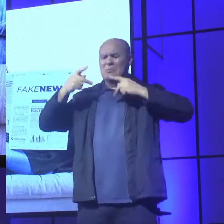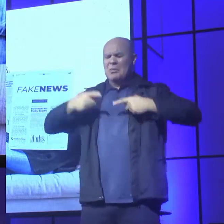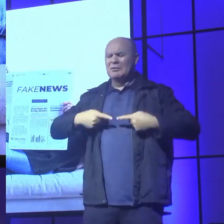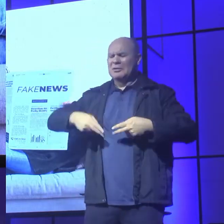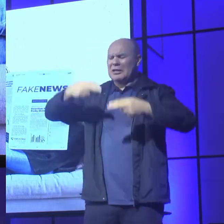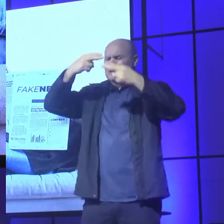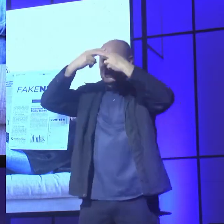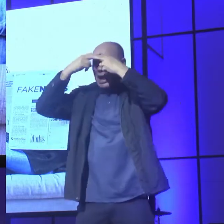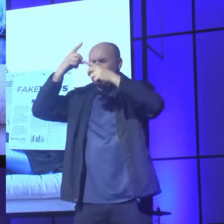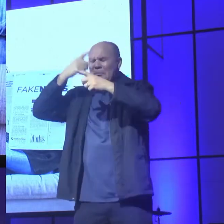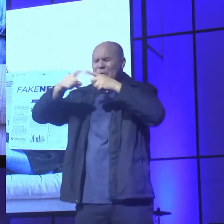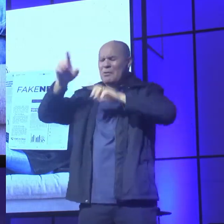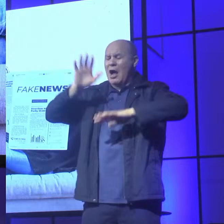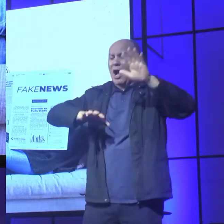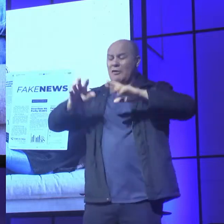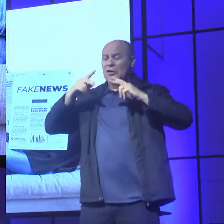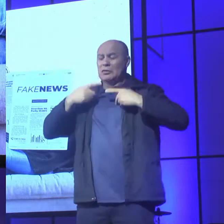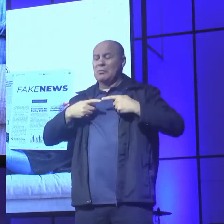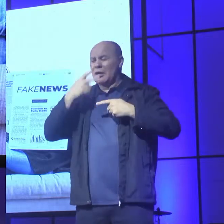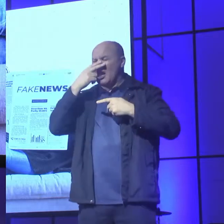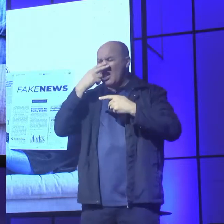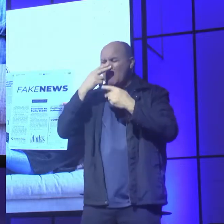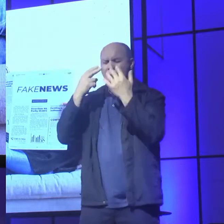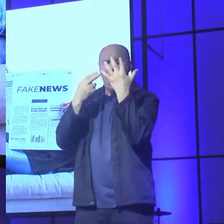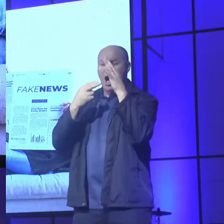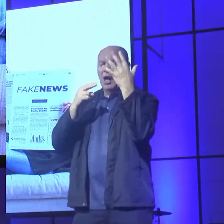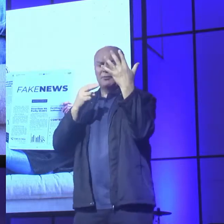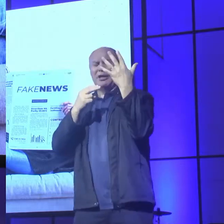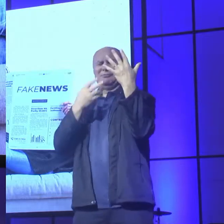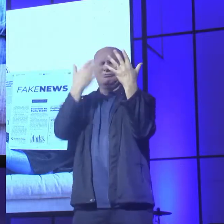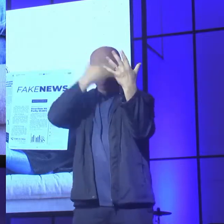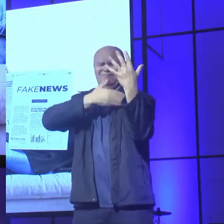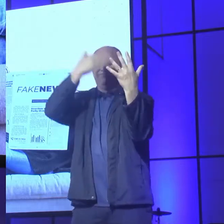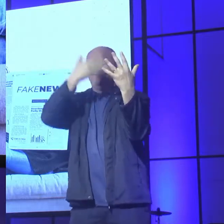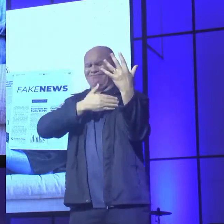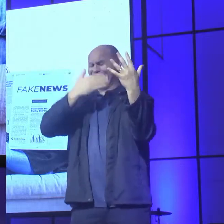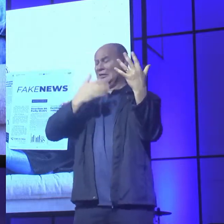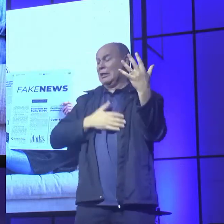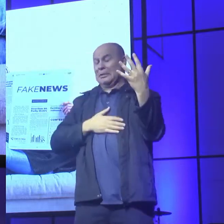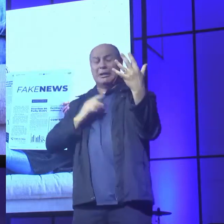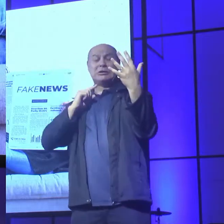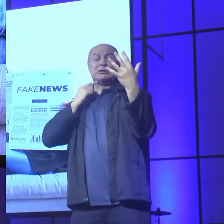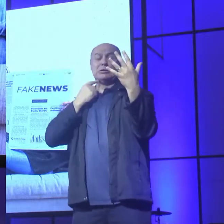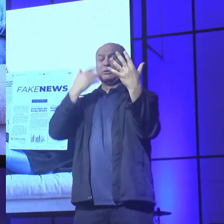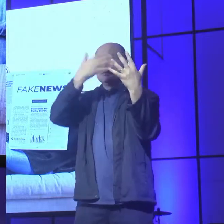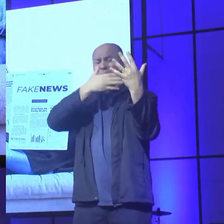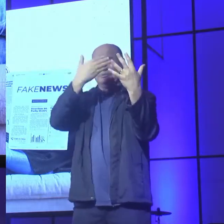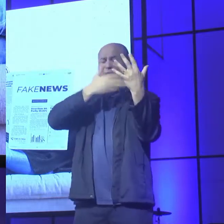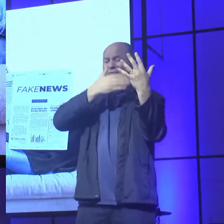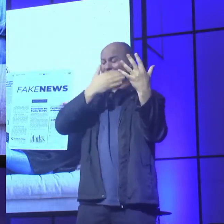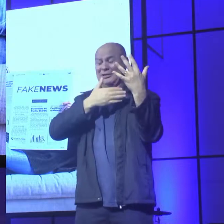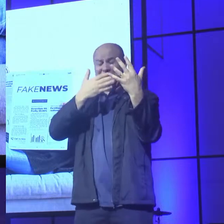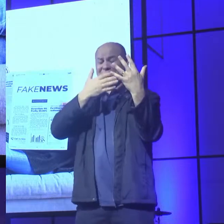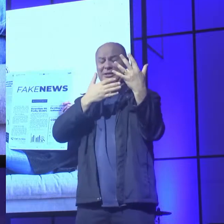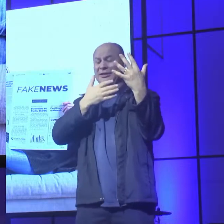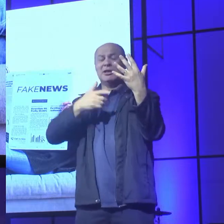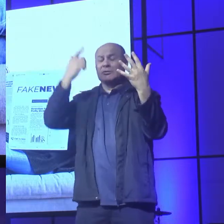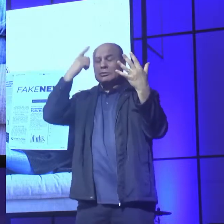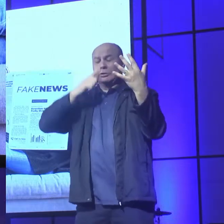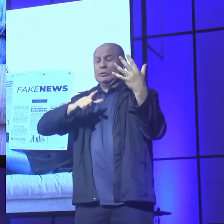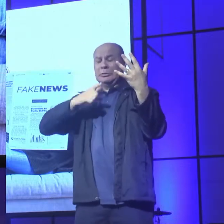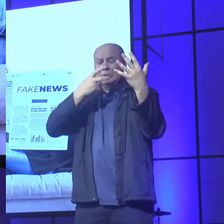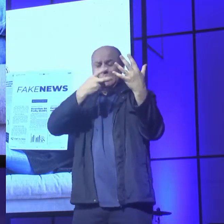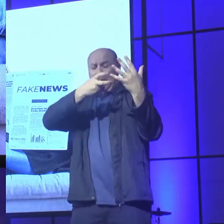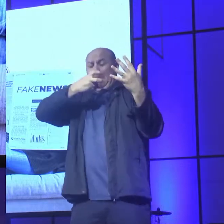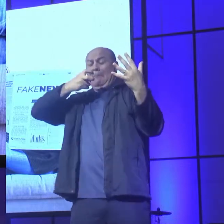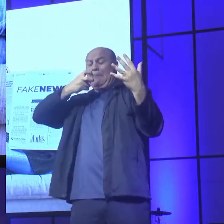espelho embaçado, por causa daquilo que vivemos, por causa daquilo que sofremos, pelos sofismas que